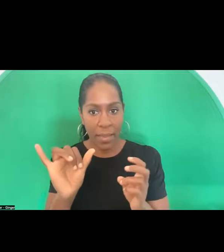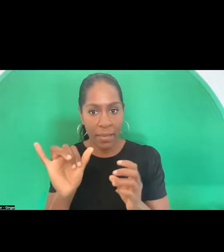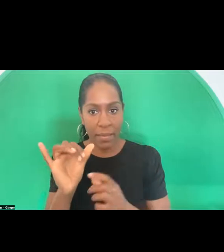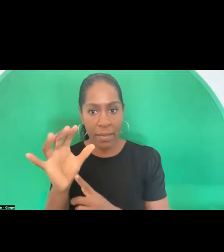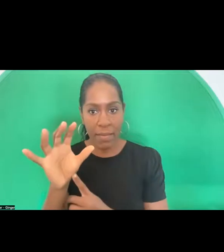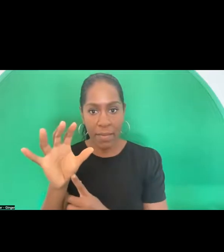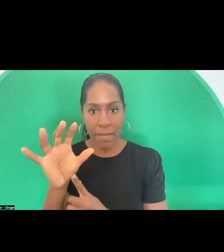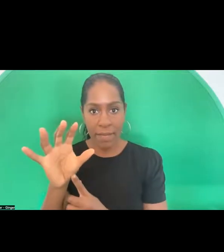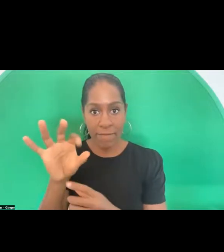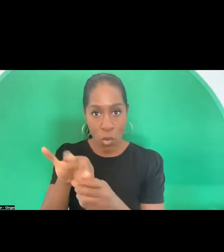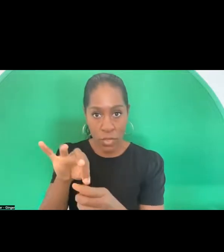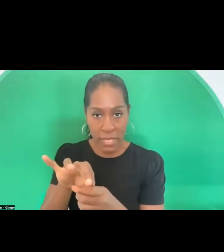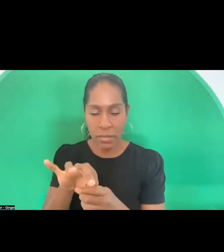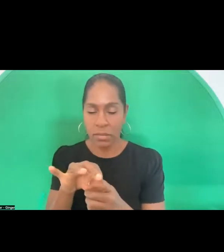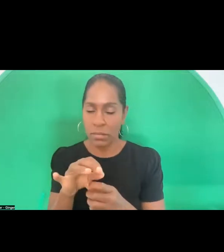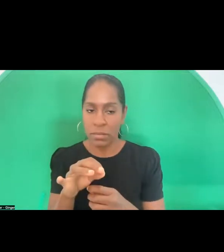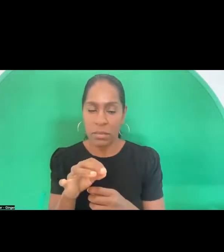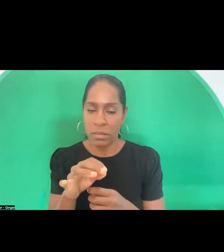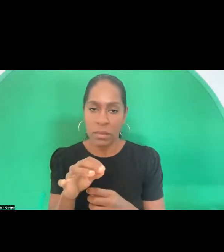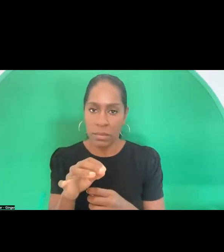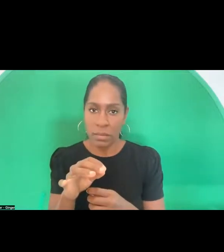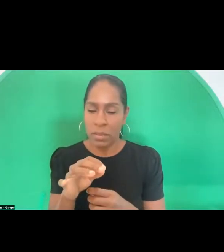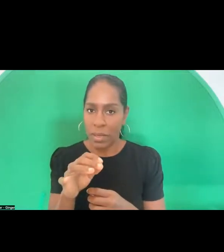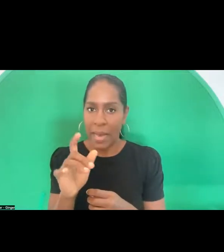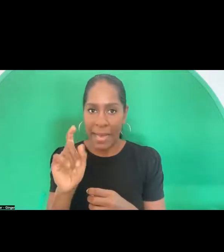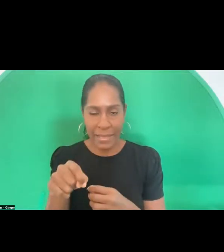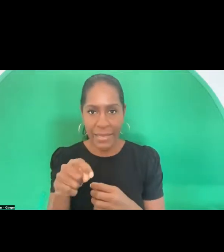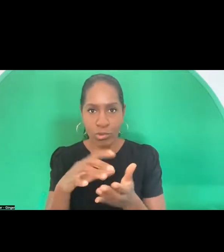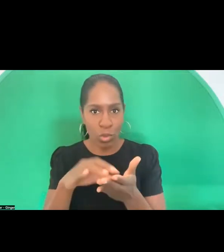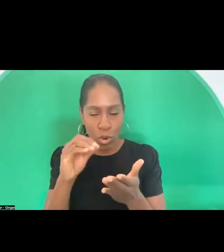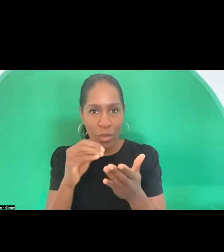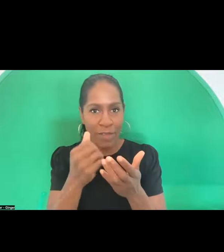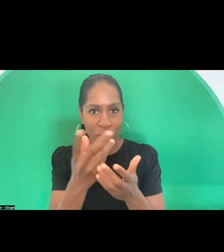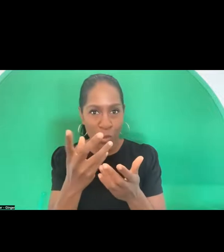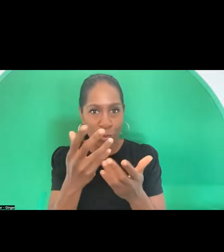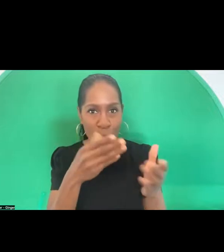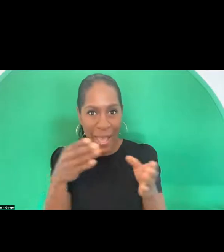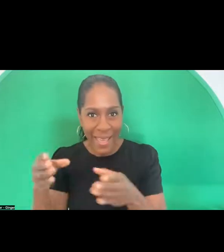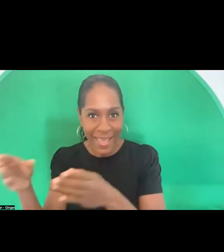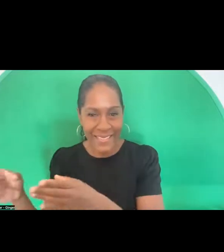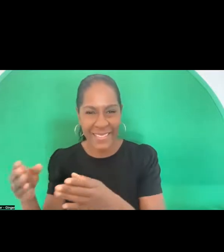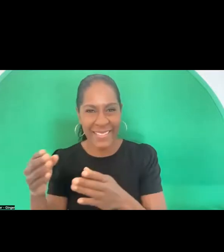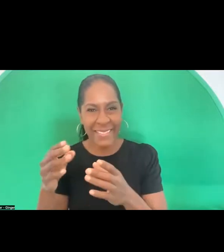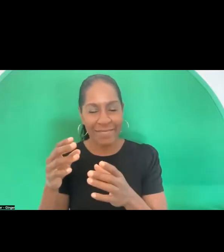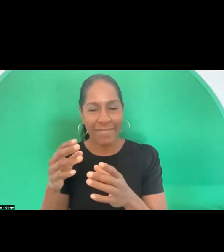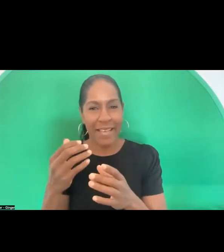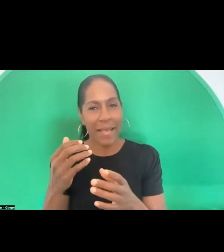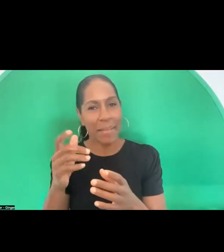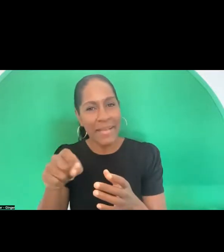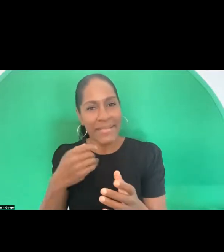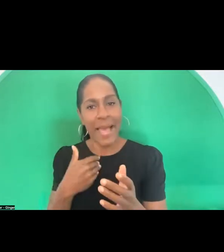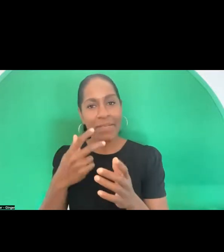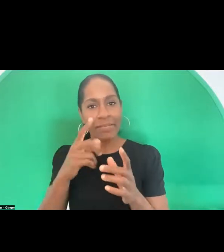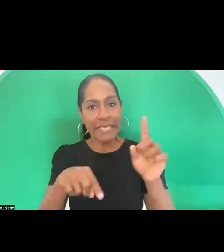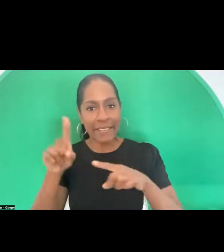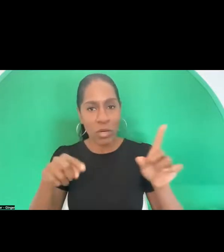yo Necesito información que si me comparta de diferentes formas a veces tengo que ver las cosas